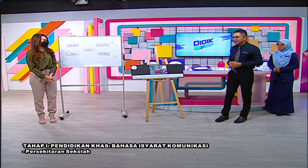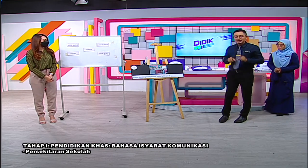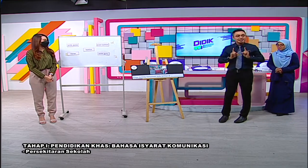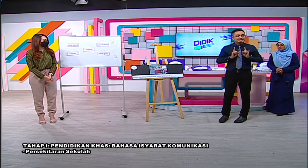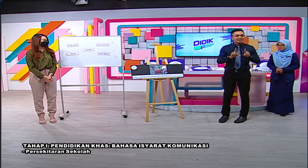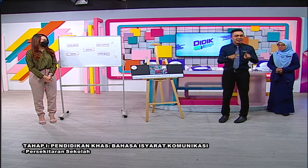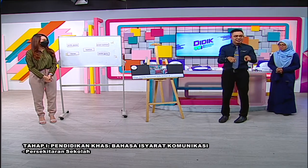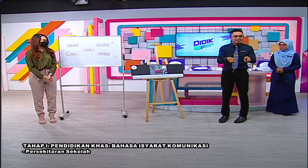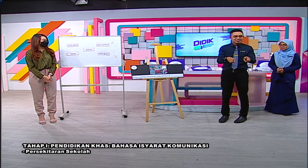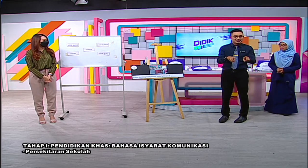sedang